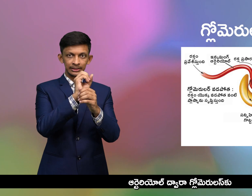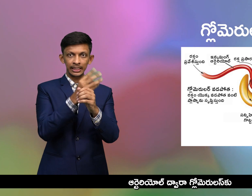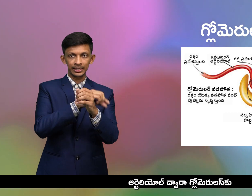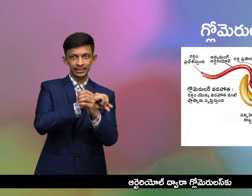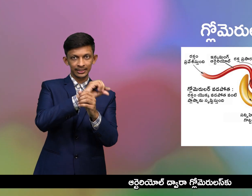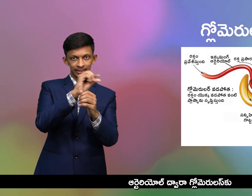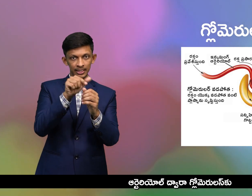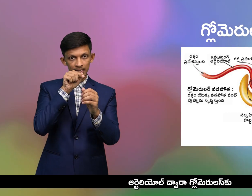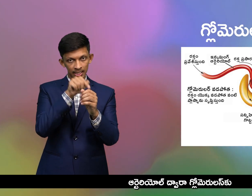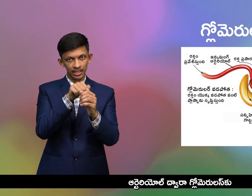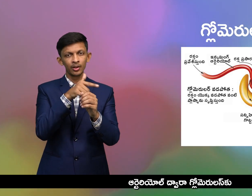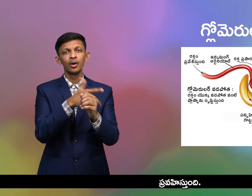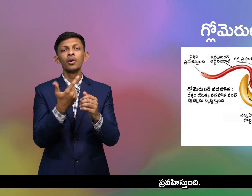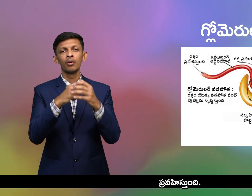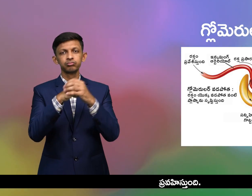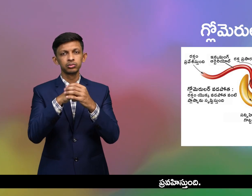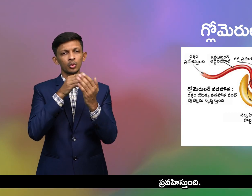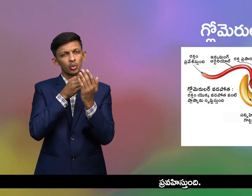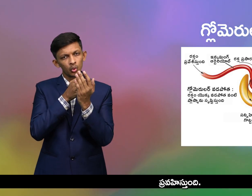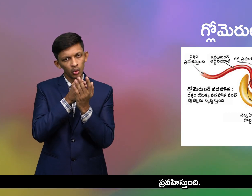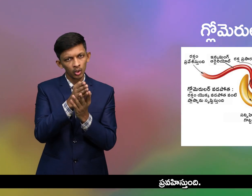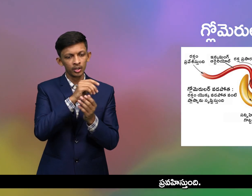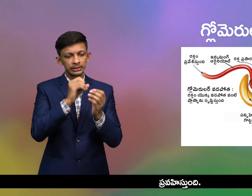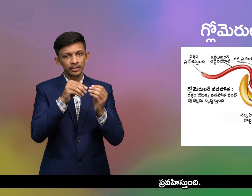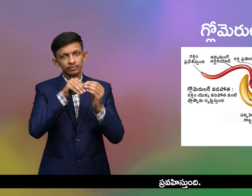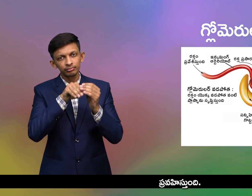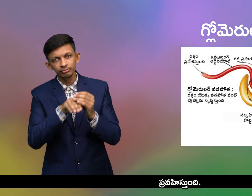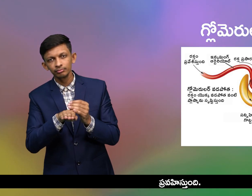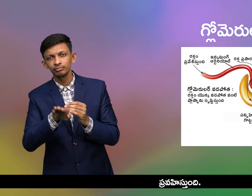ఆర్టెరియోల్ ద్వారా గ్లోమెరులర్కు ప్రవహిస్తుంది.